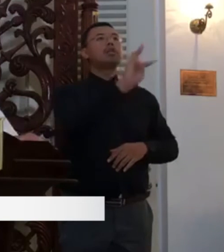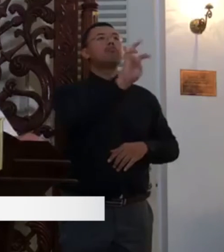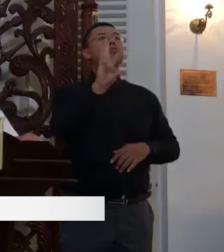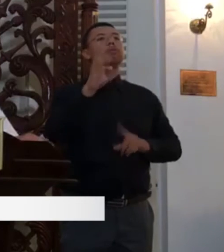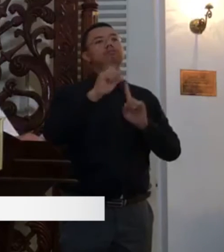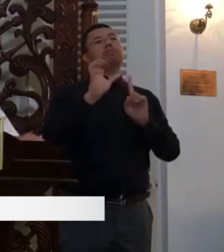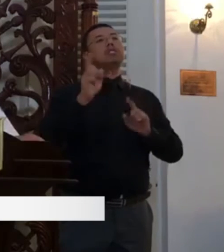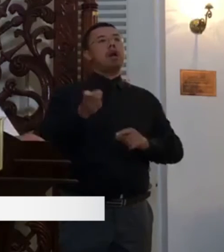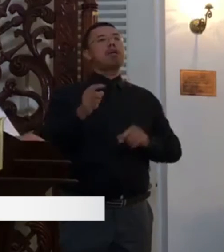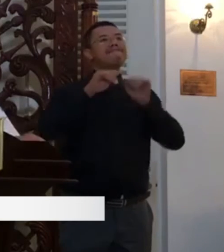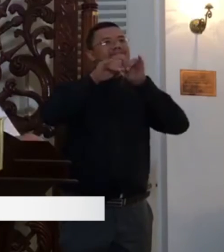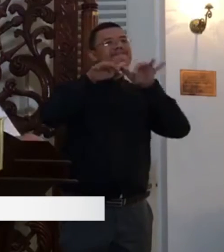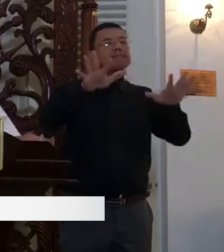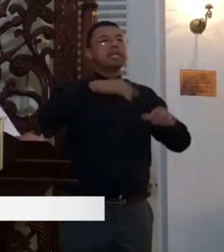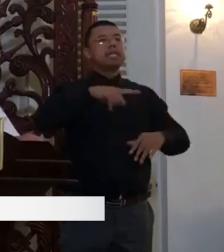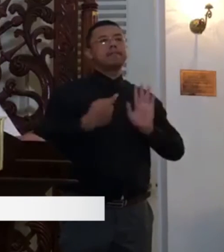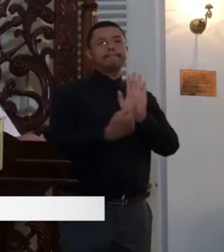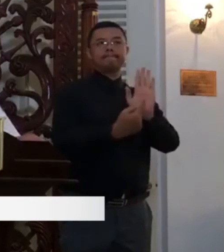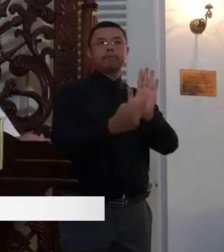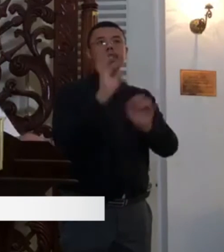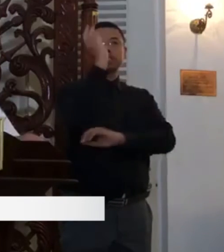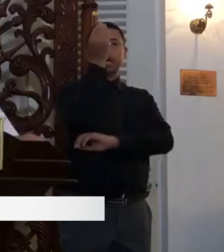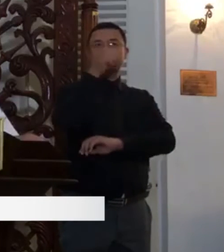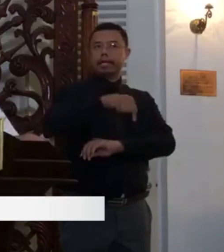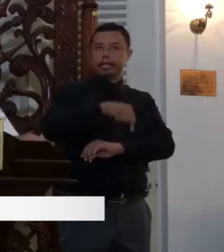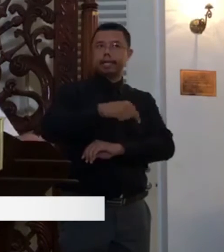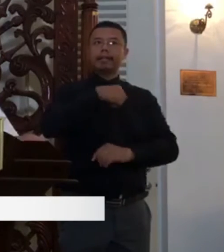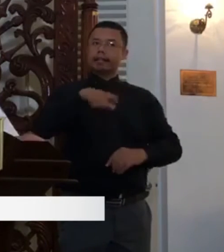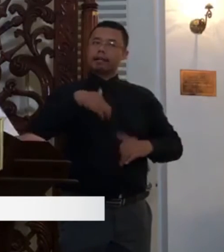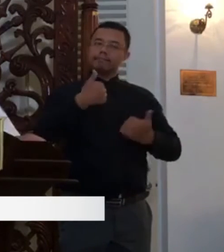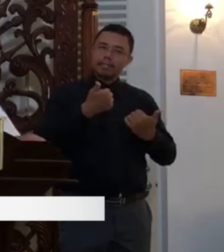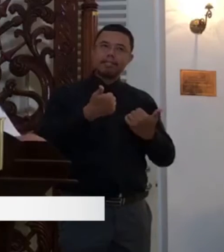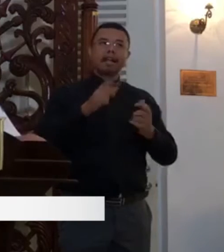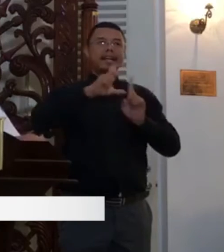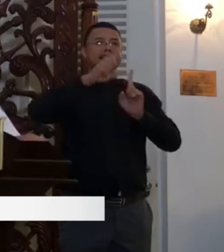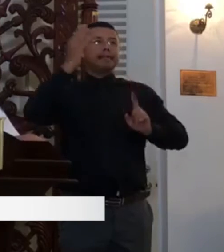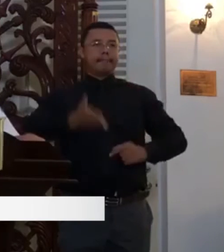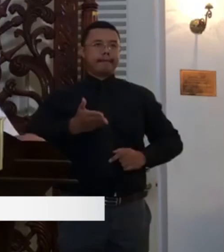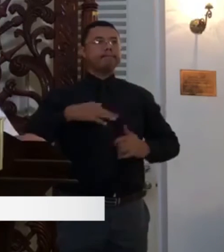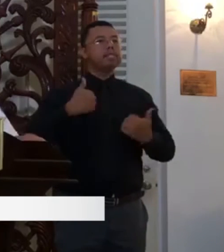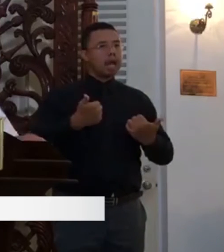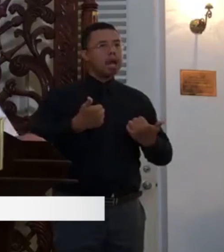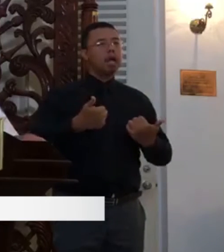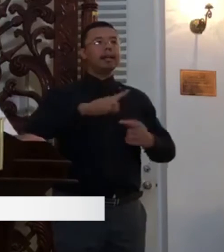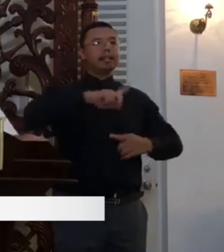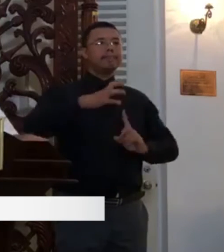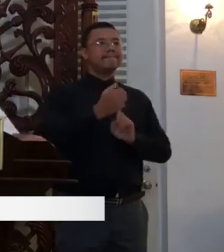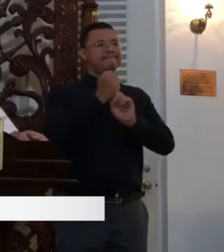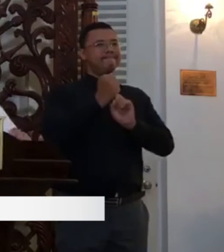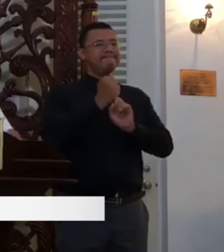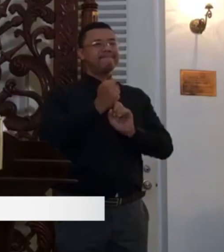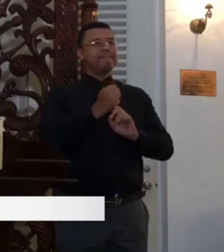provinsi. Kita harus tunjukkan di Jakarta bahwa kita bisa disiplin, kita bisa pegang